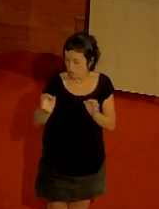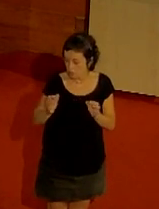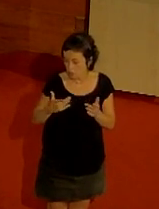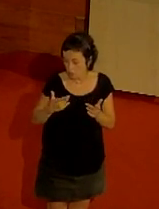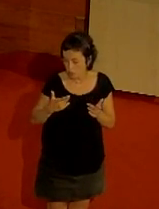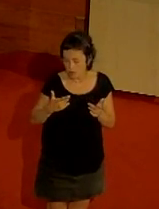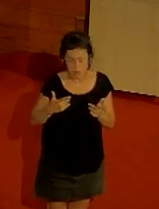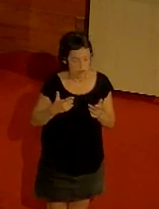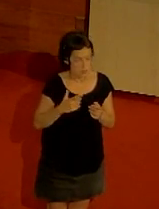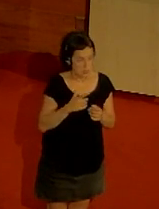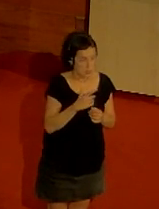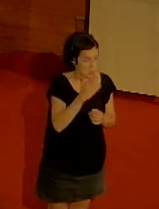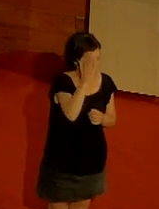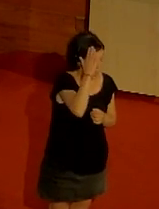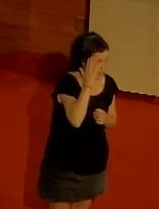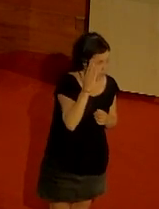entre Libia e Italia.